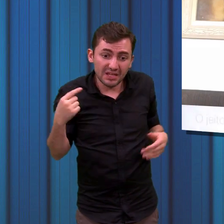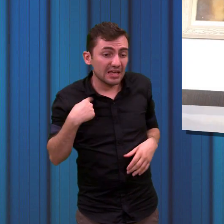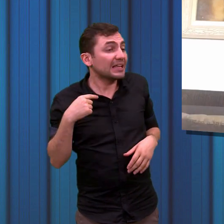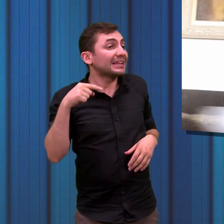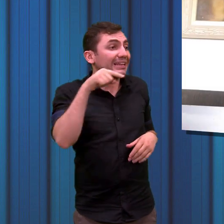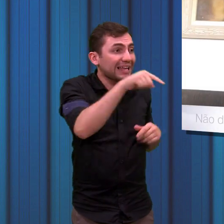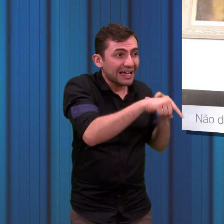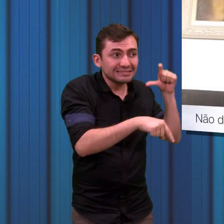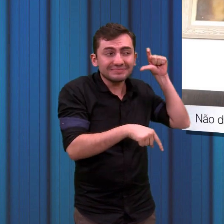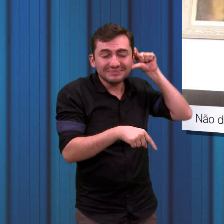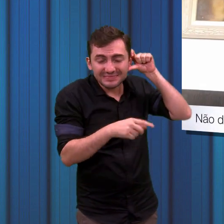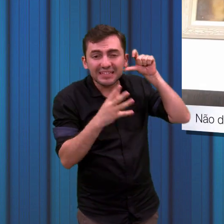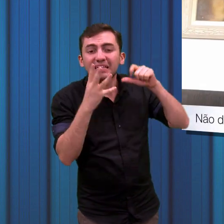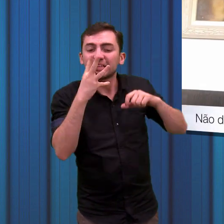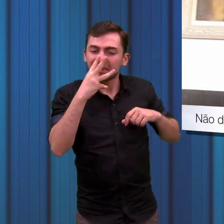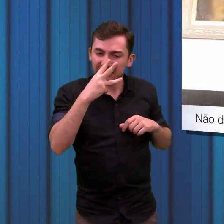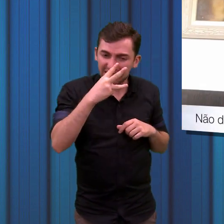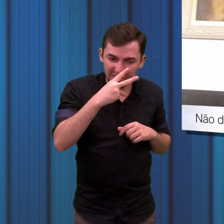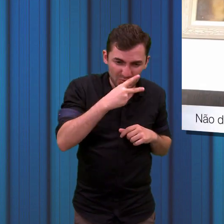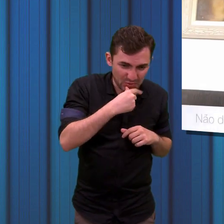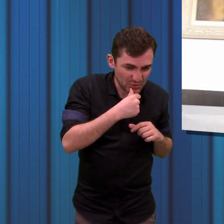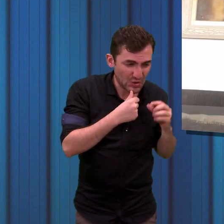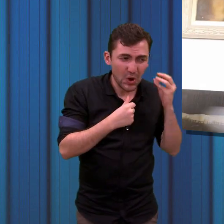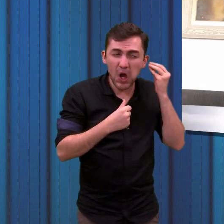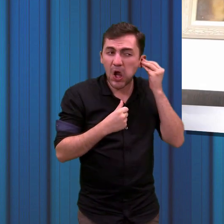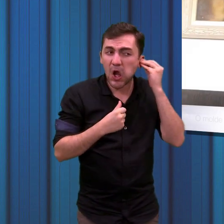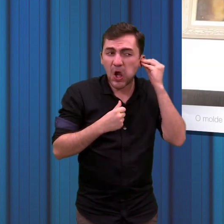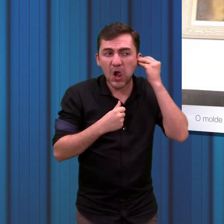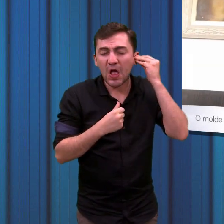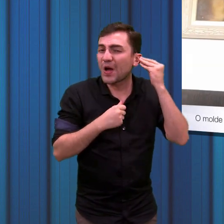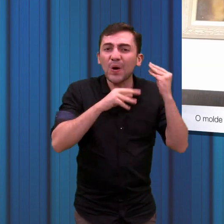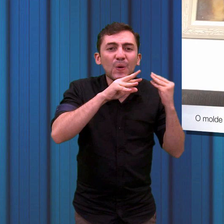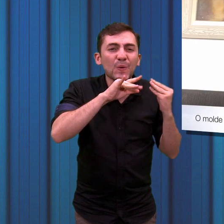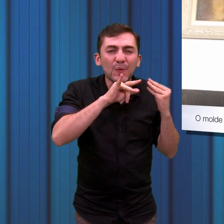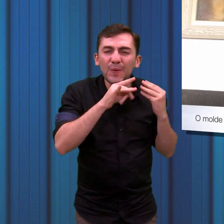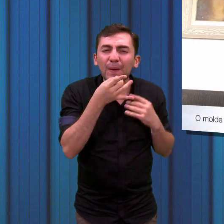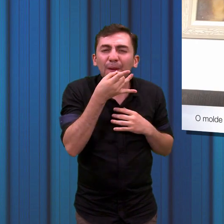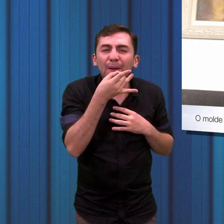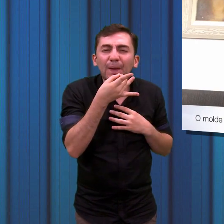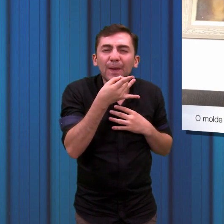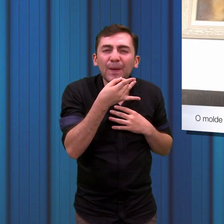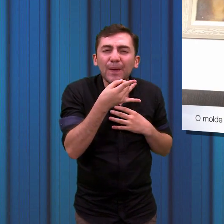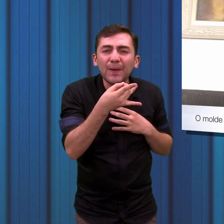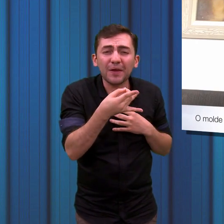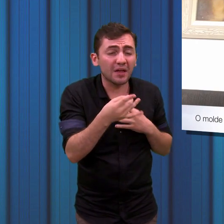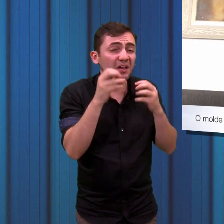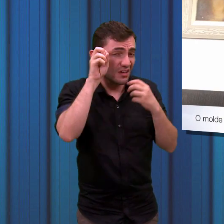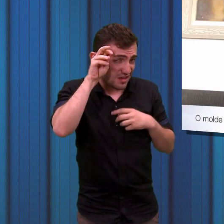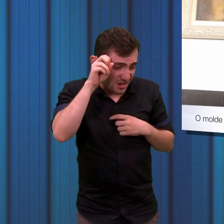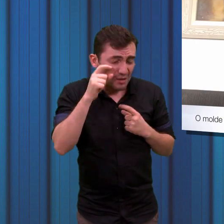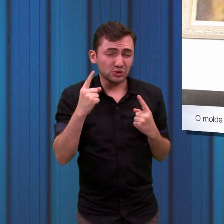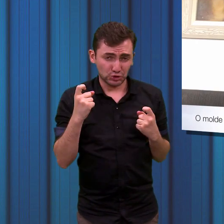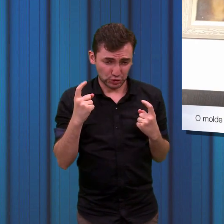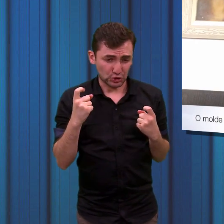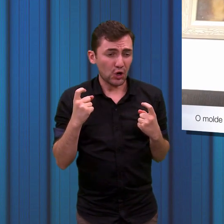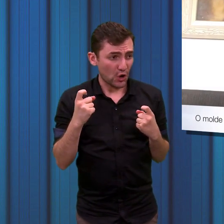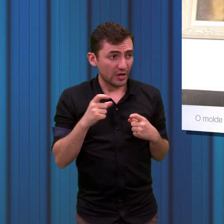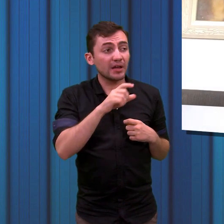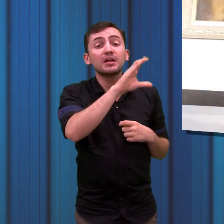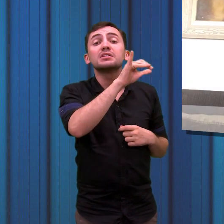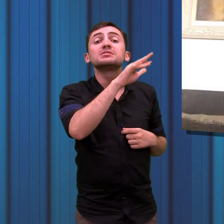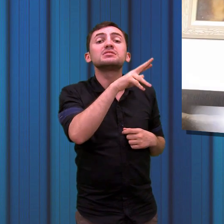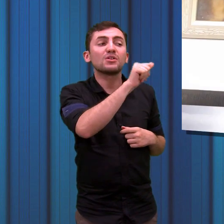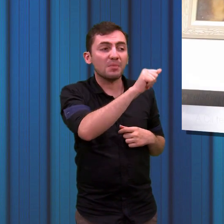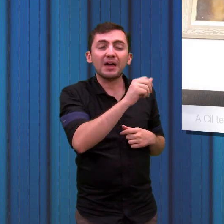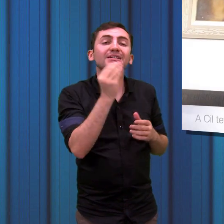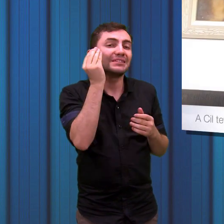jeito foi ir. Não deu muito certo, foi demorado, o molde não ficou legal, ficou dando microfonia, o Guilherme chorou,